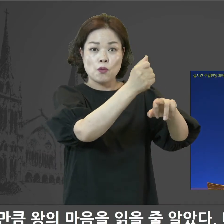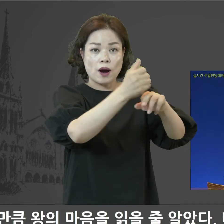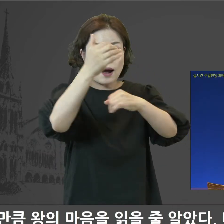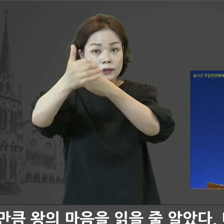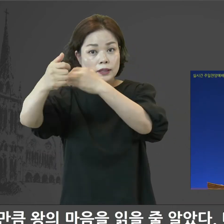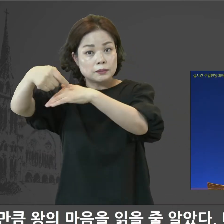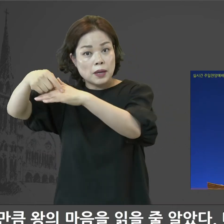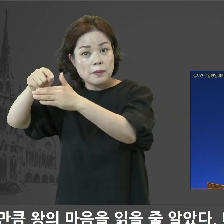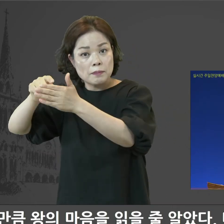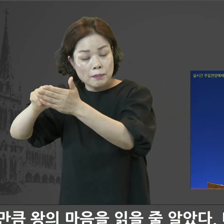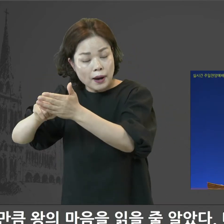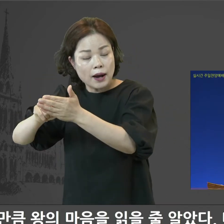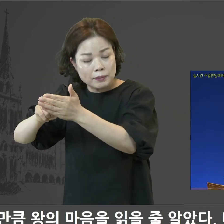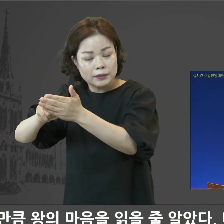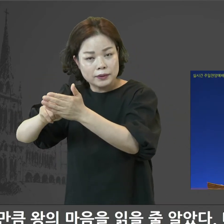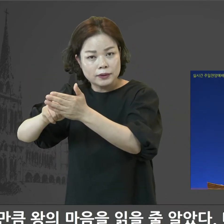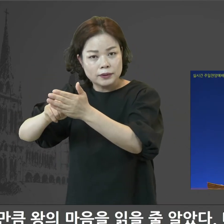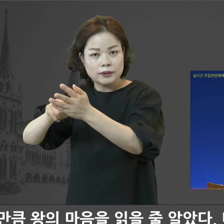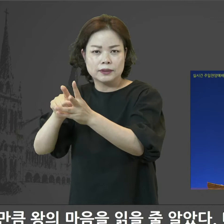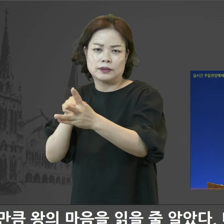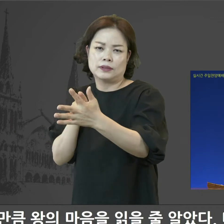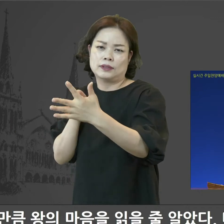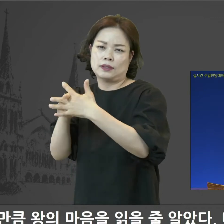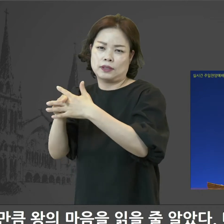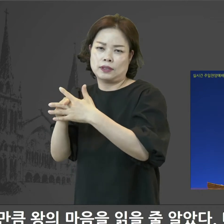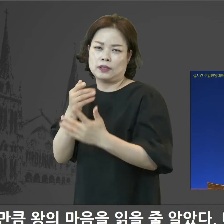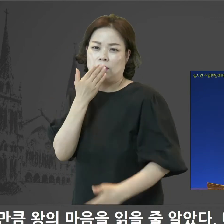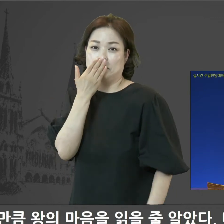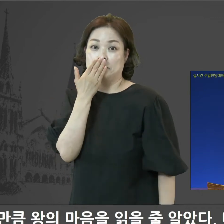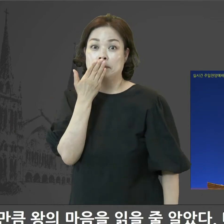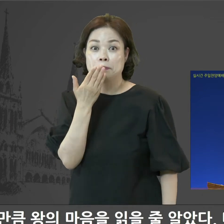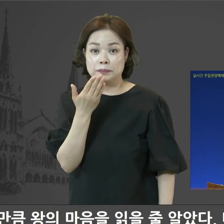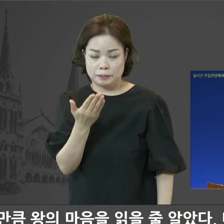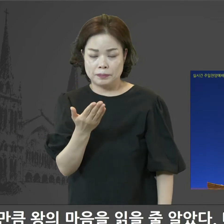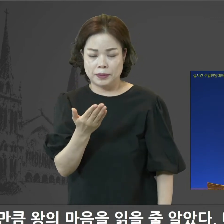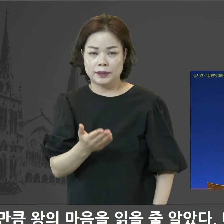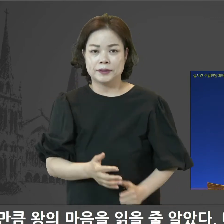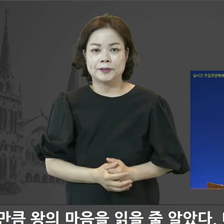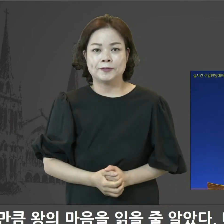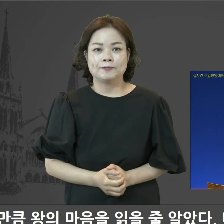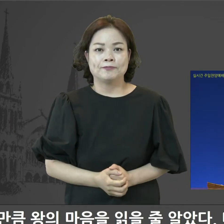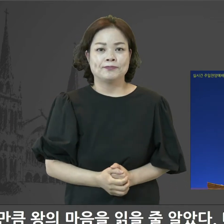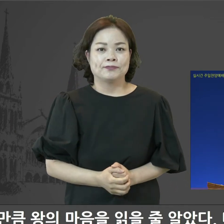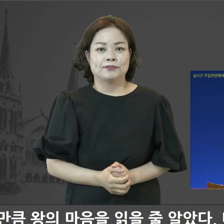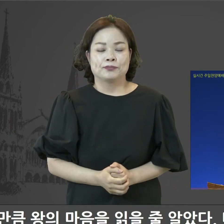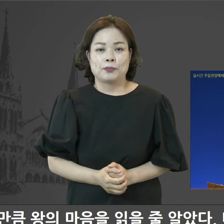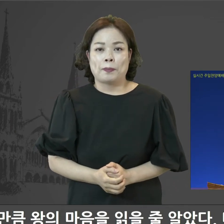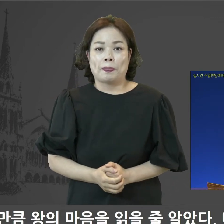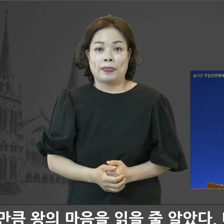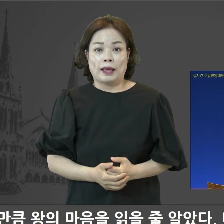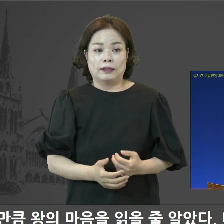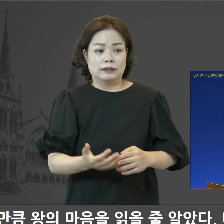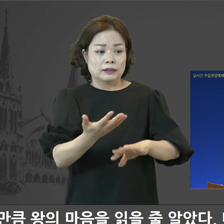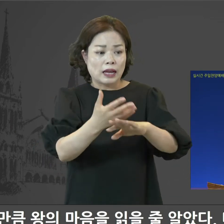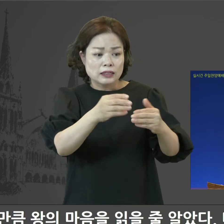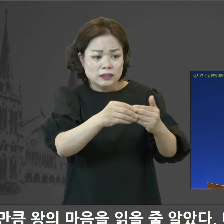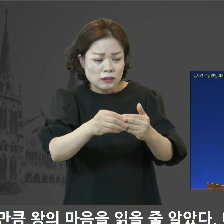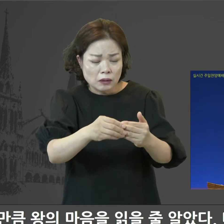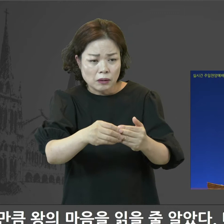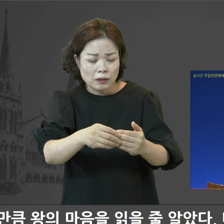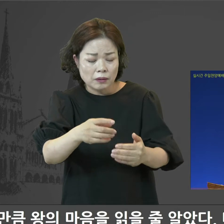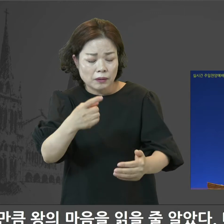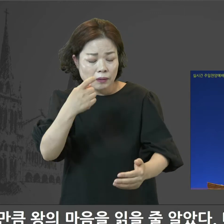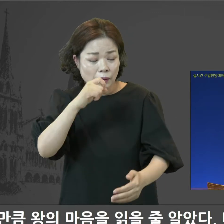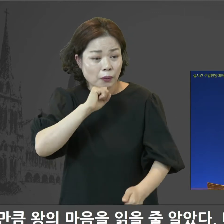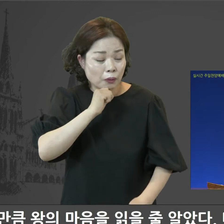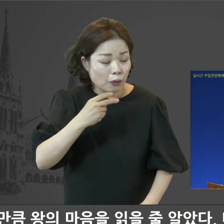하나님의 마음을 헤아릴 줄 알았다라는 의미로 우리에게는 다가올 것입니다. 다른 리더들에게는 발견할 수